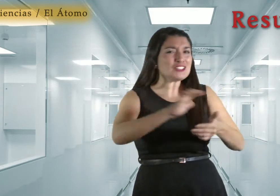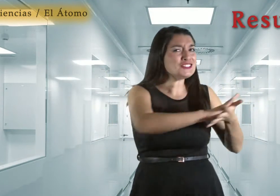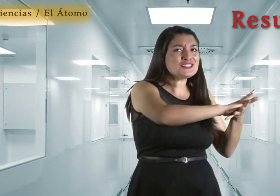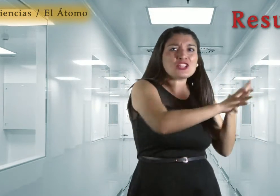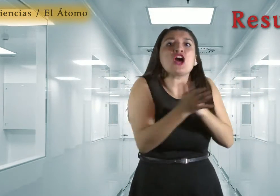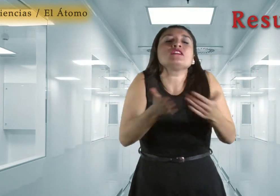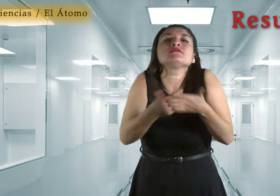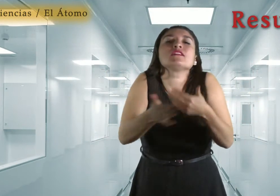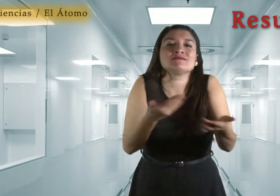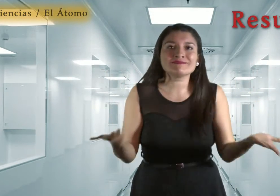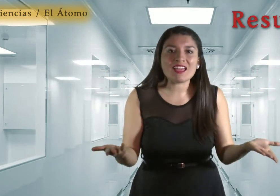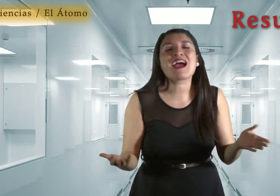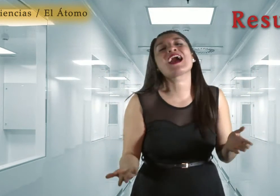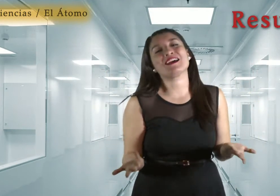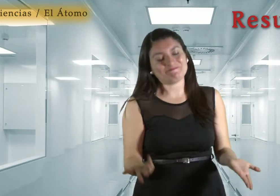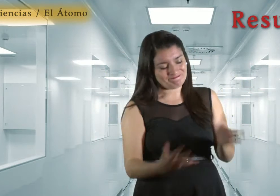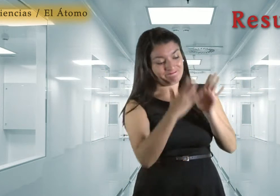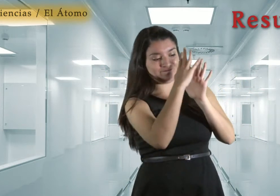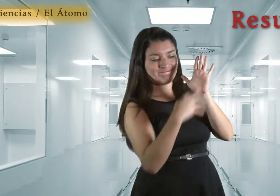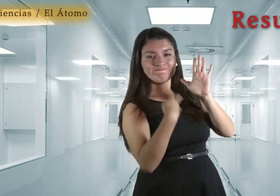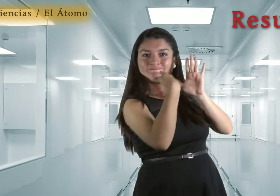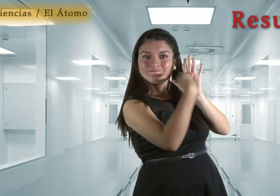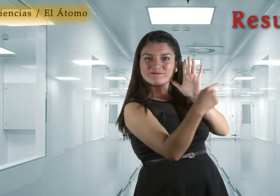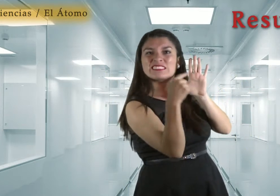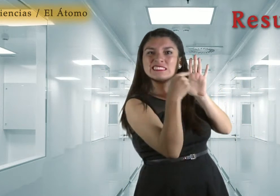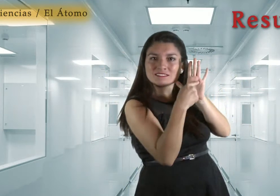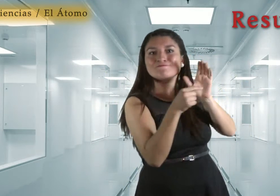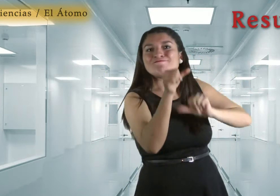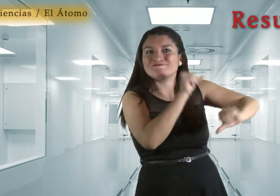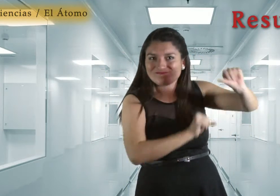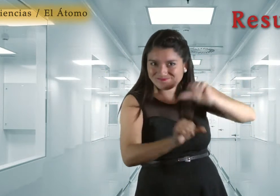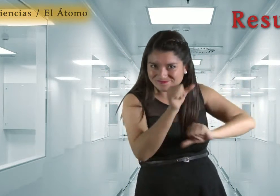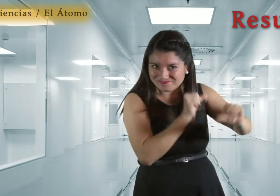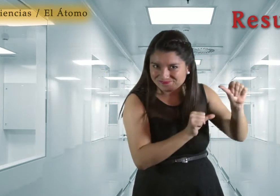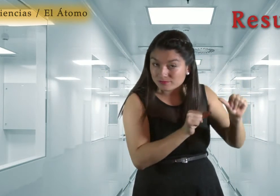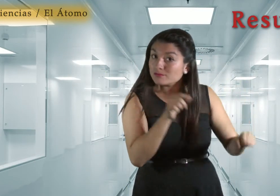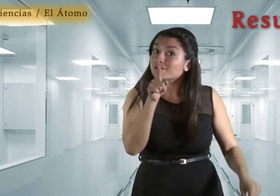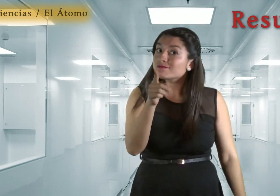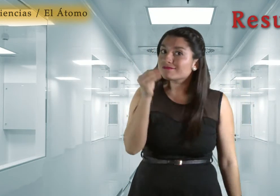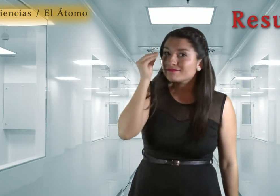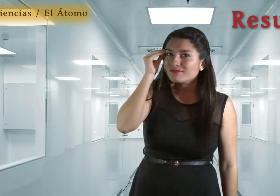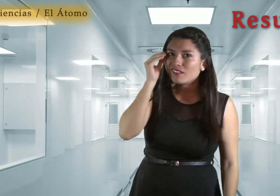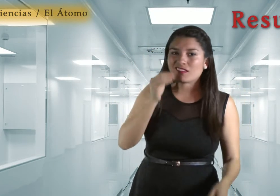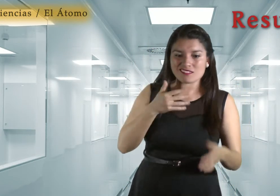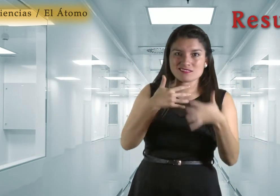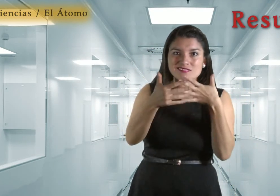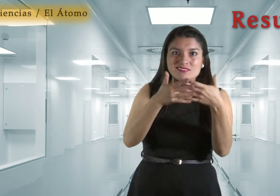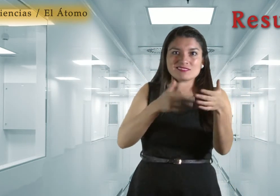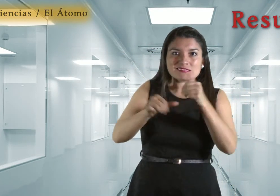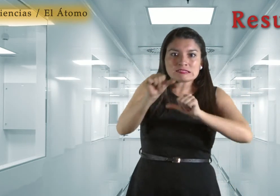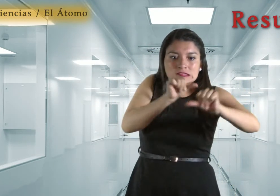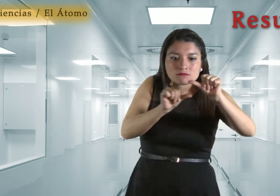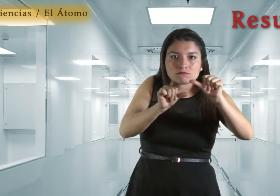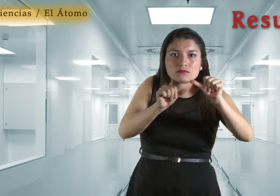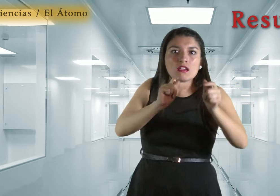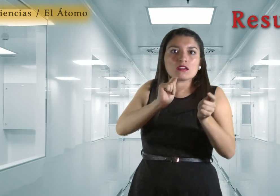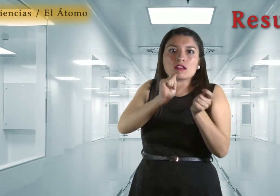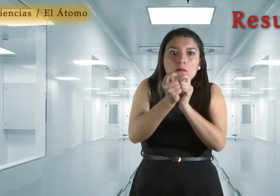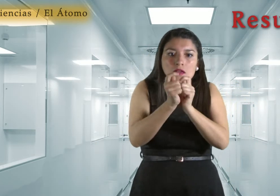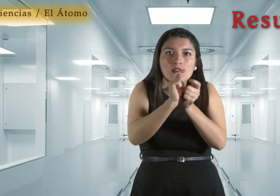protones y electrones. Además, que los átomos de un mismo elemento son todos iguales y que pueden unirse